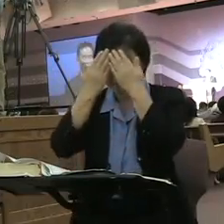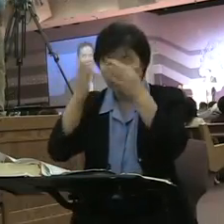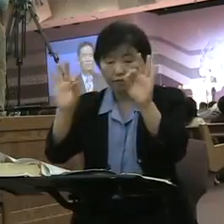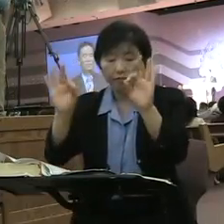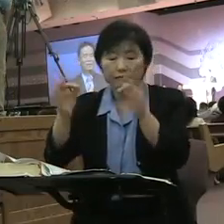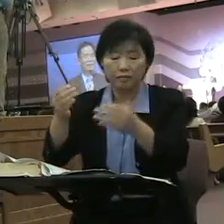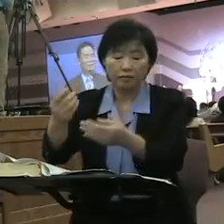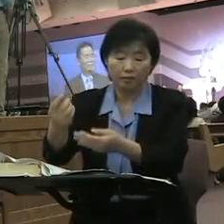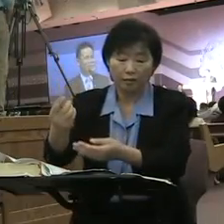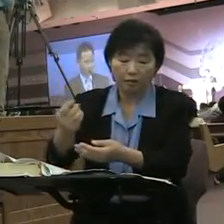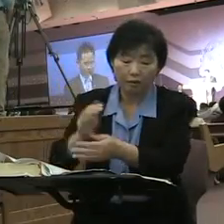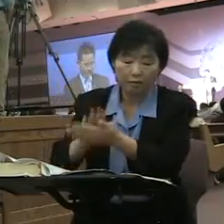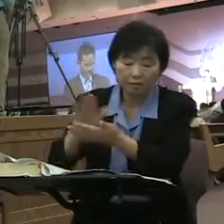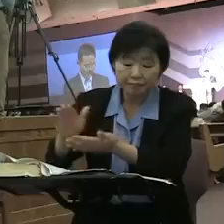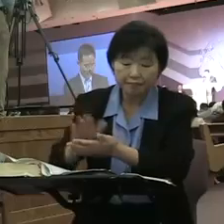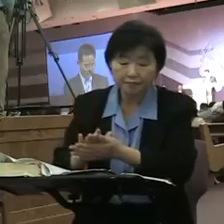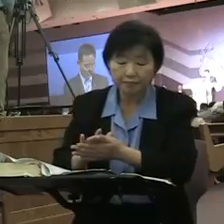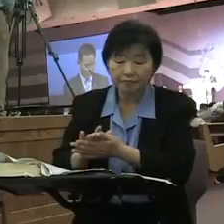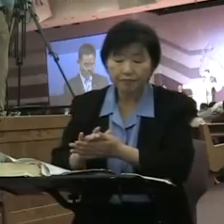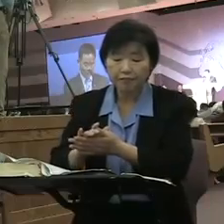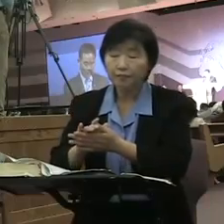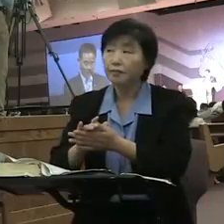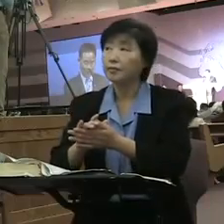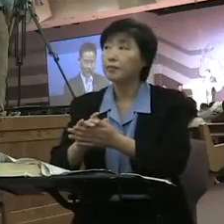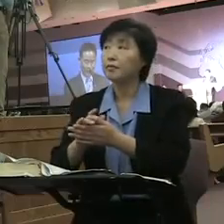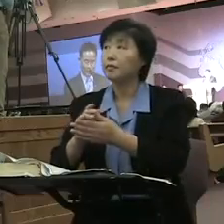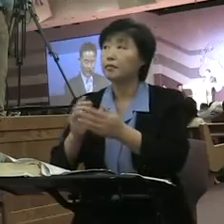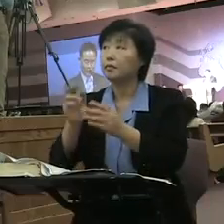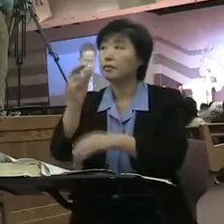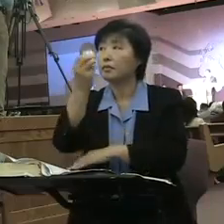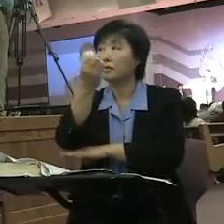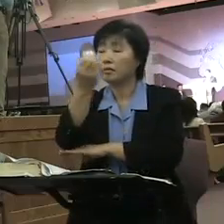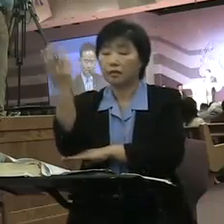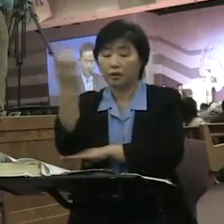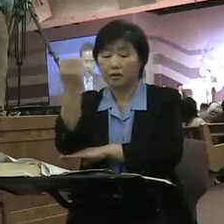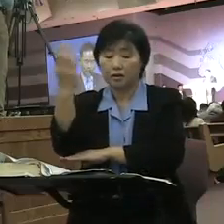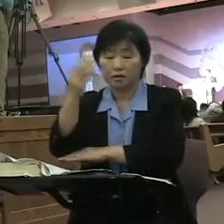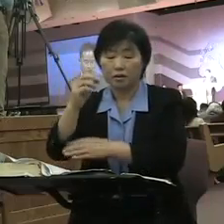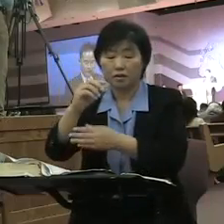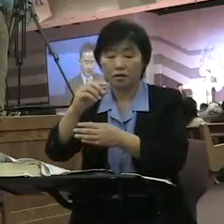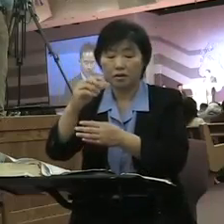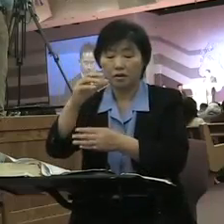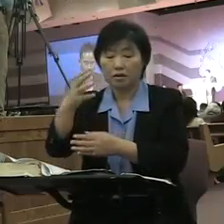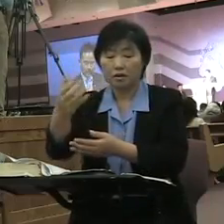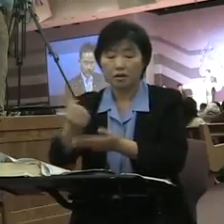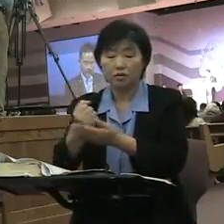시오로가 발행되었습니다. 나가시면서 한 부씩 다 픽업하시면 감사하겠고요.